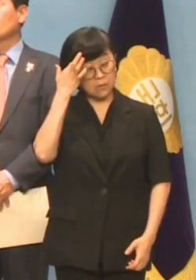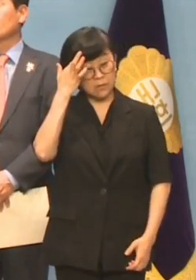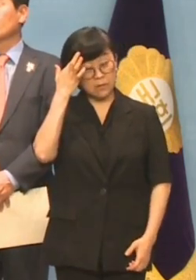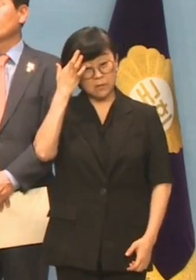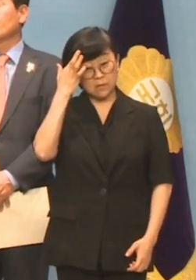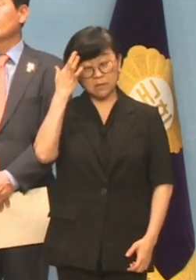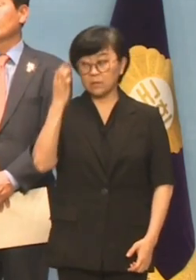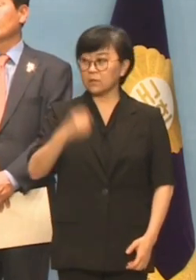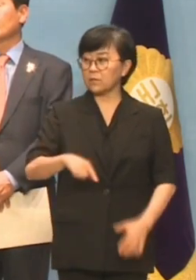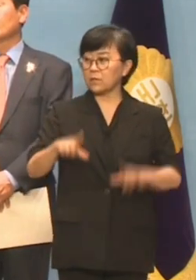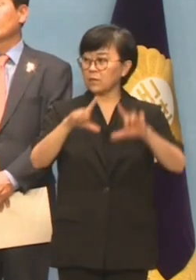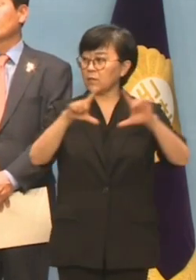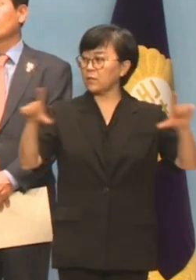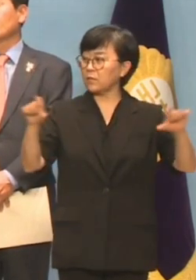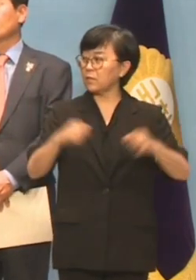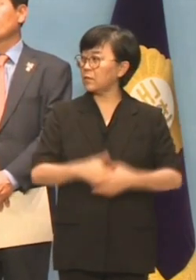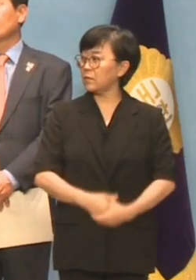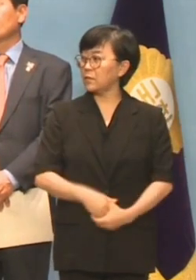현수막을